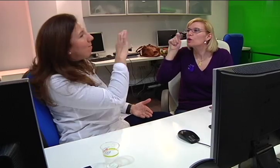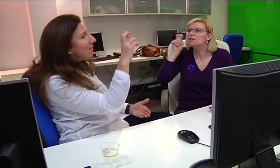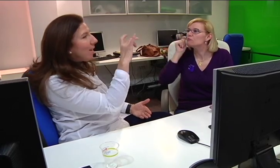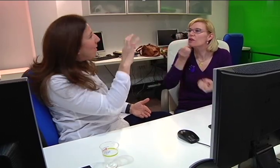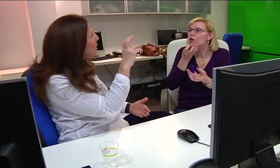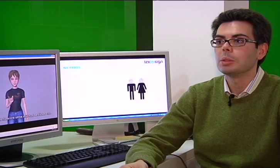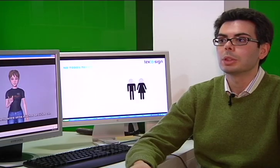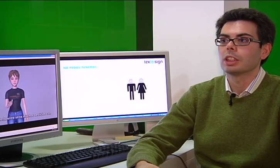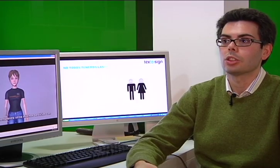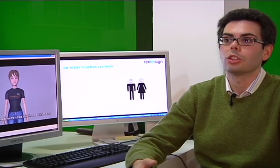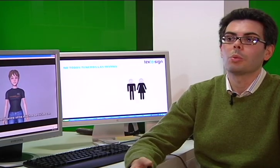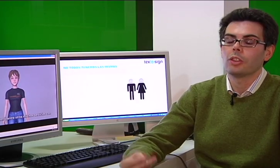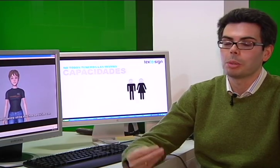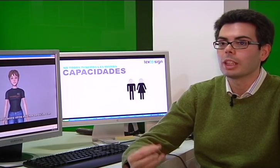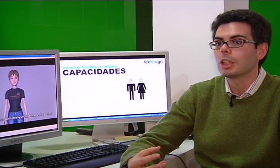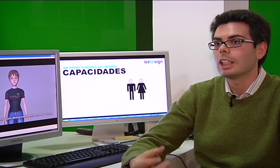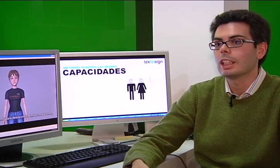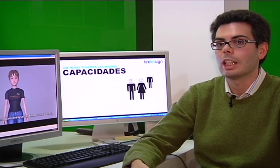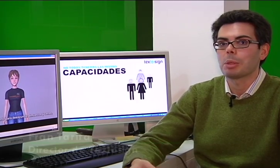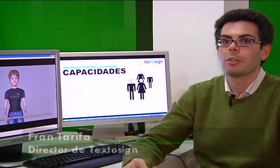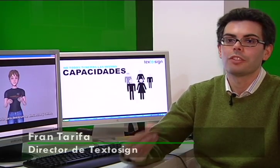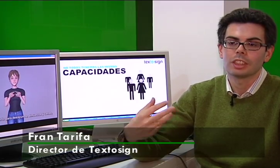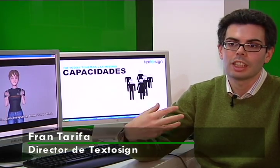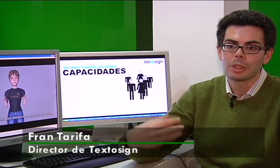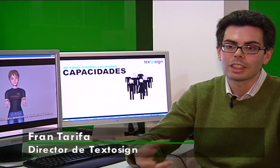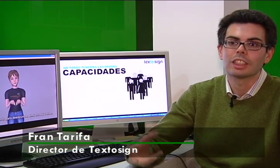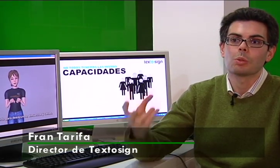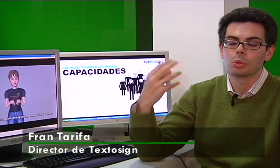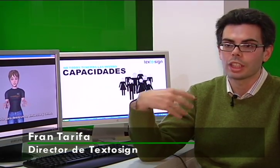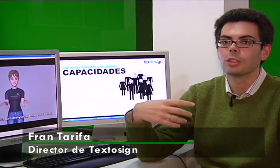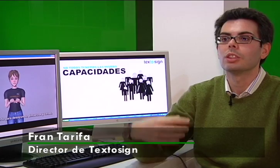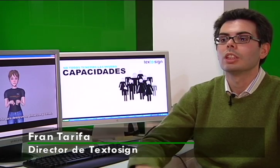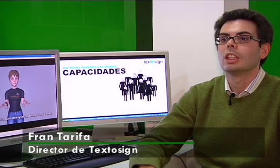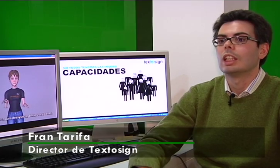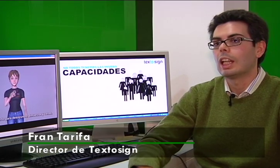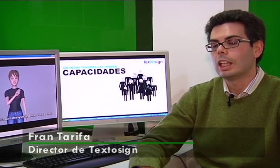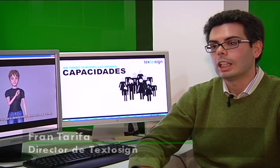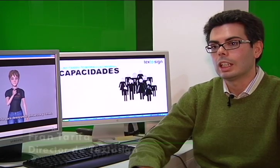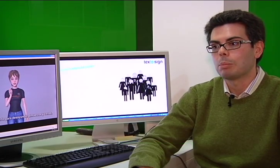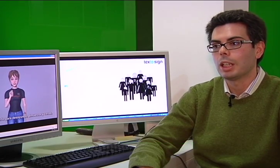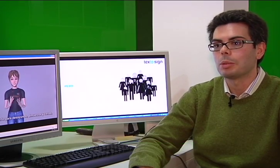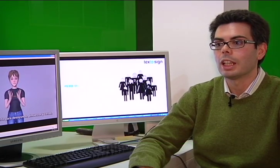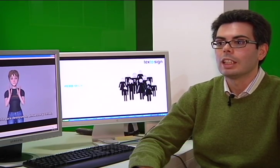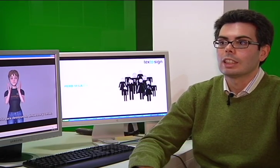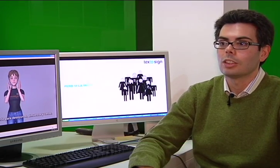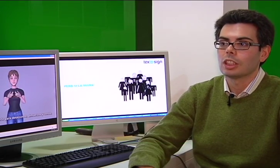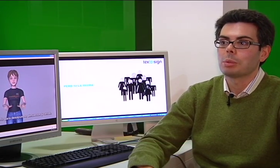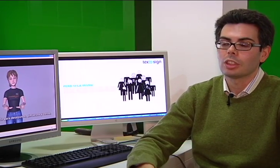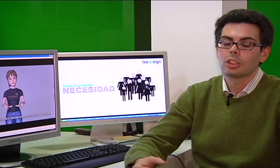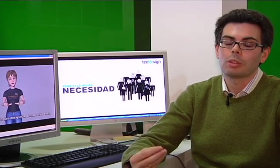saben leer. Porque nosotros cuando aprendemos a leer, aprendemos fonéticamente, es decir, escuchando las palabras. Entonces las personas sordas,